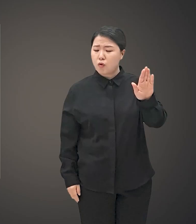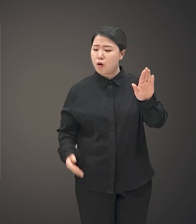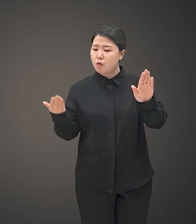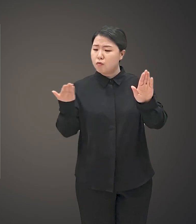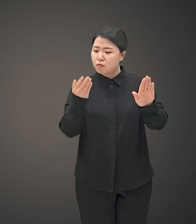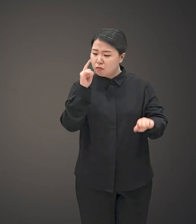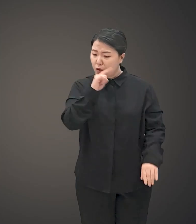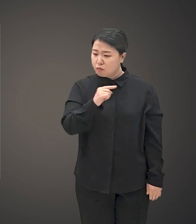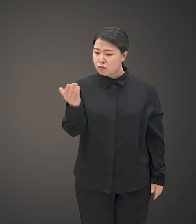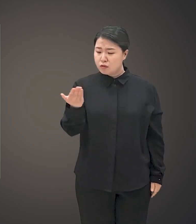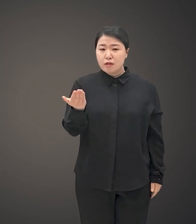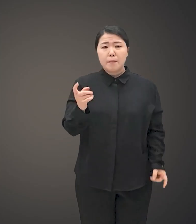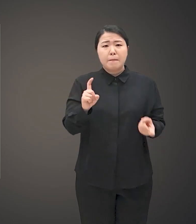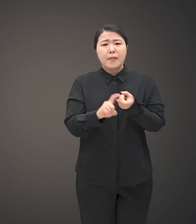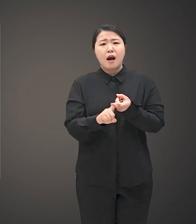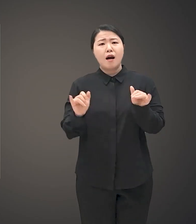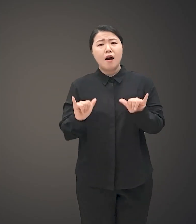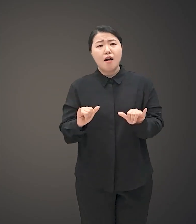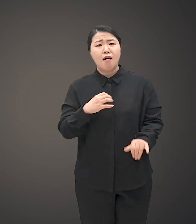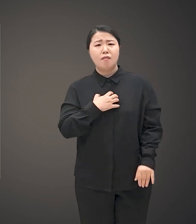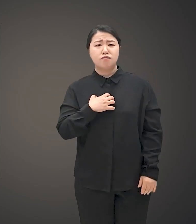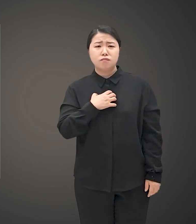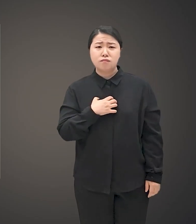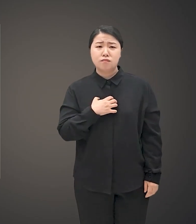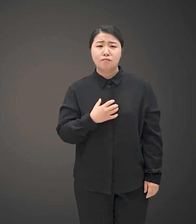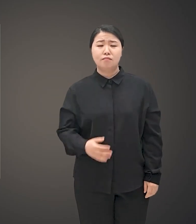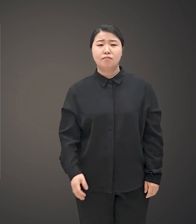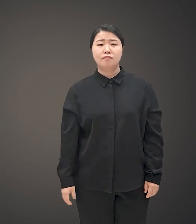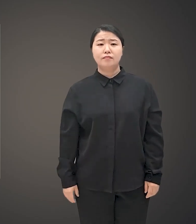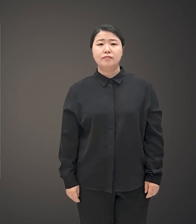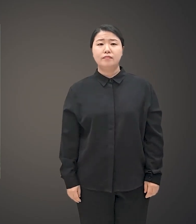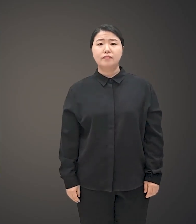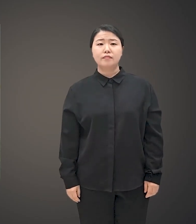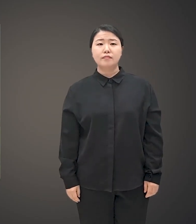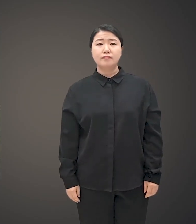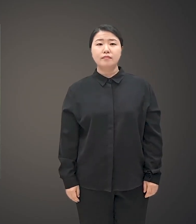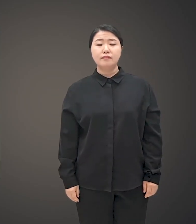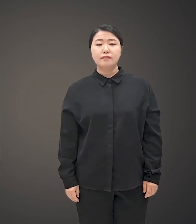느끼게 되면 분명히 그 대가로 나쁜 일이 따라올 거라는 거지.